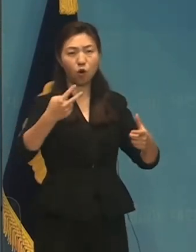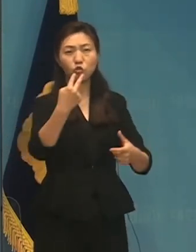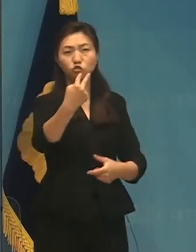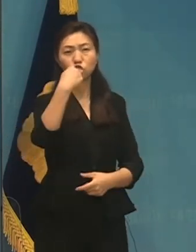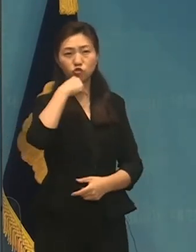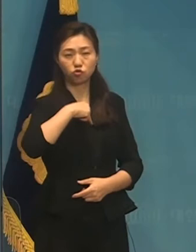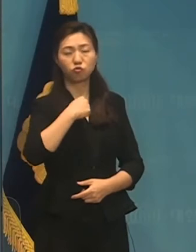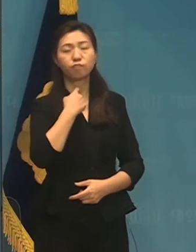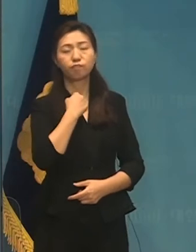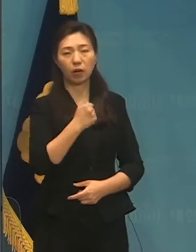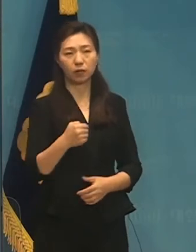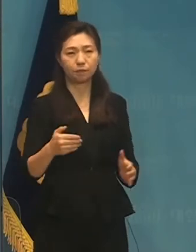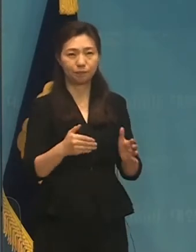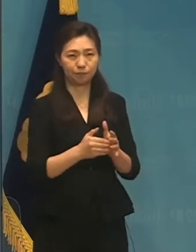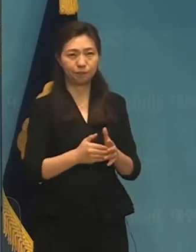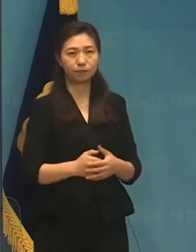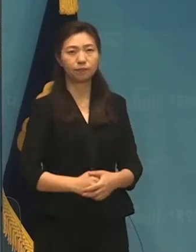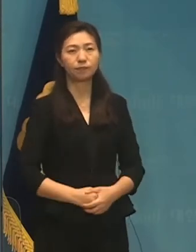잡았습니다.